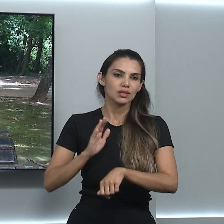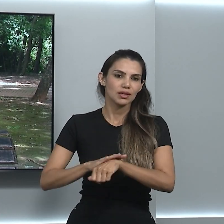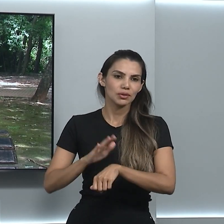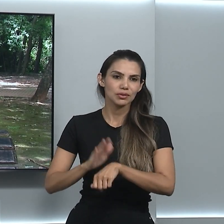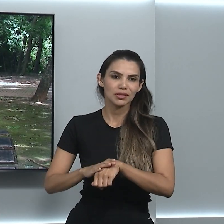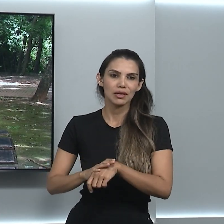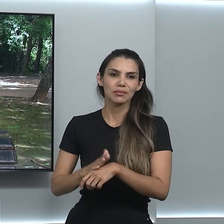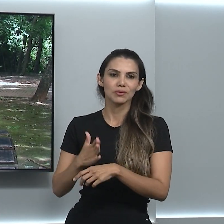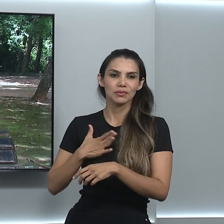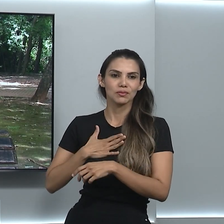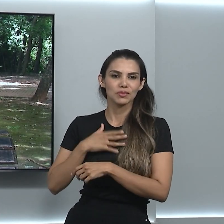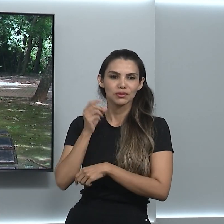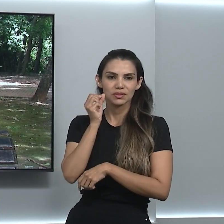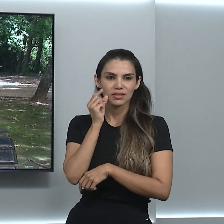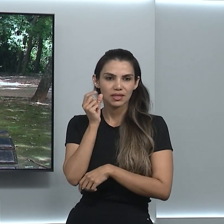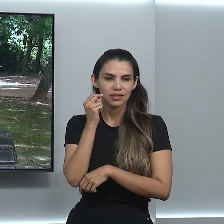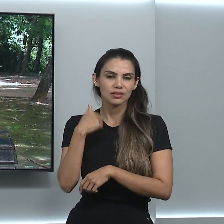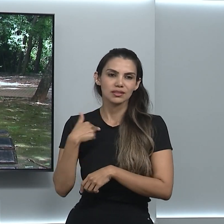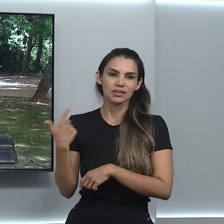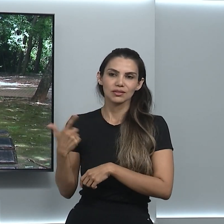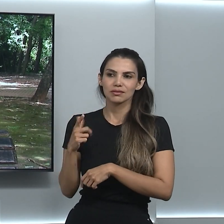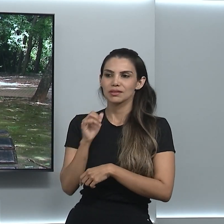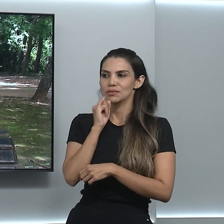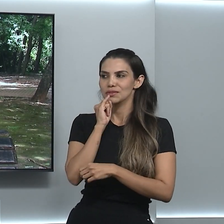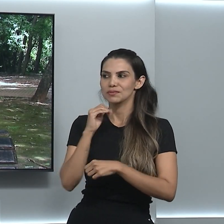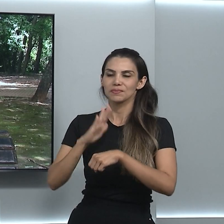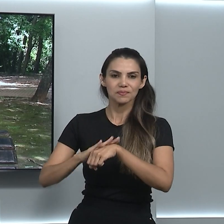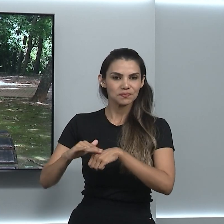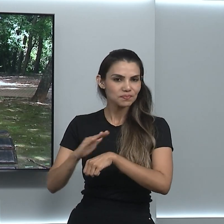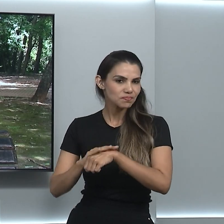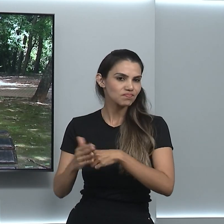gatos, basicamente o afeto,